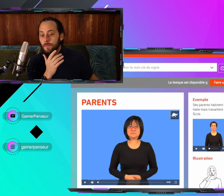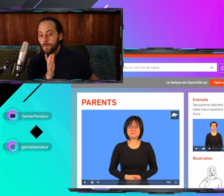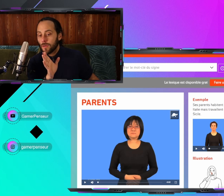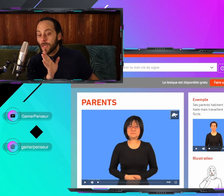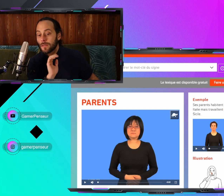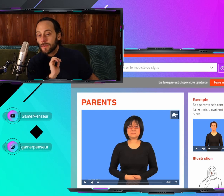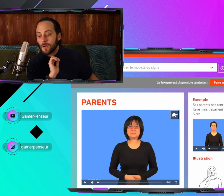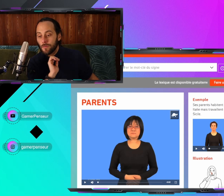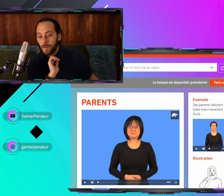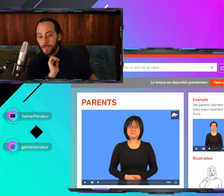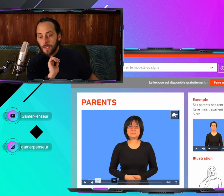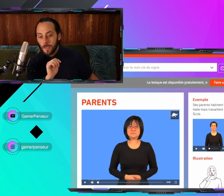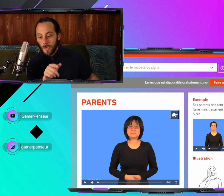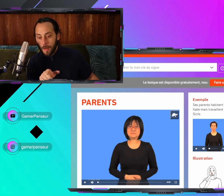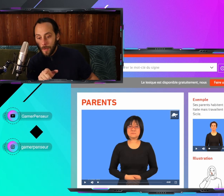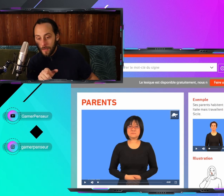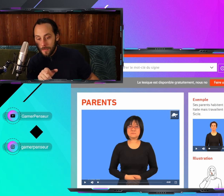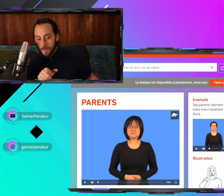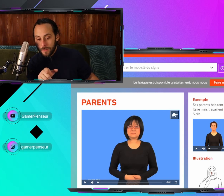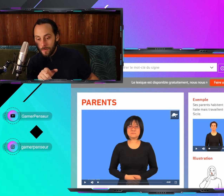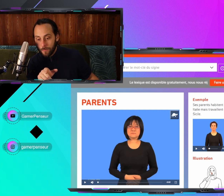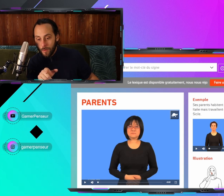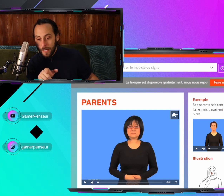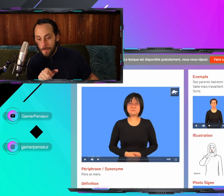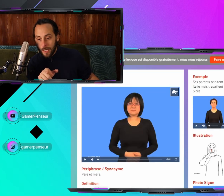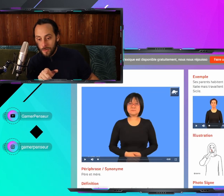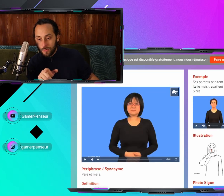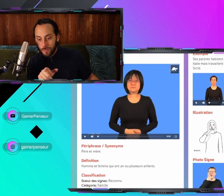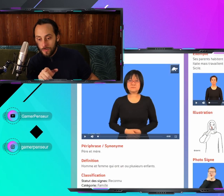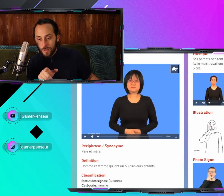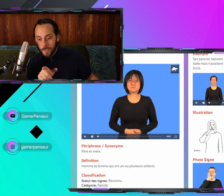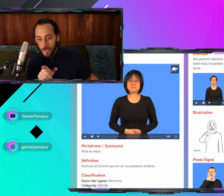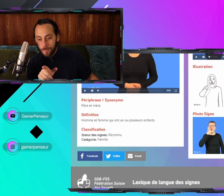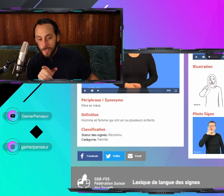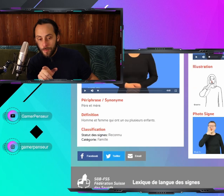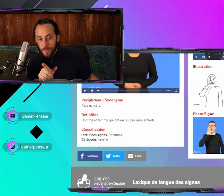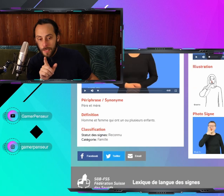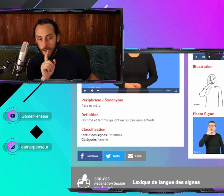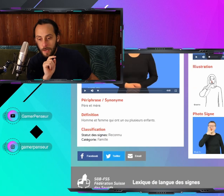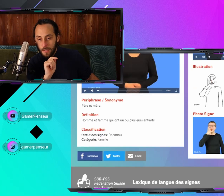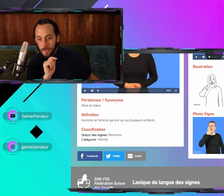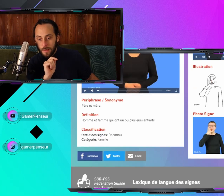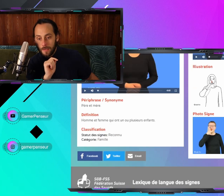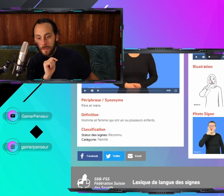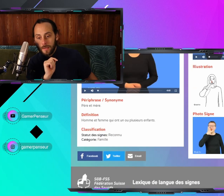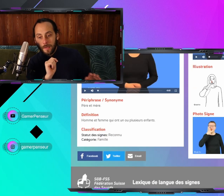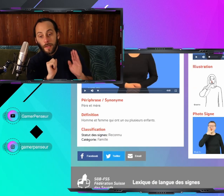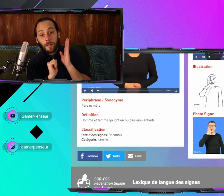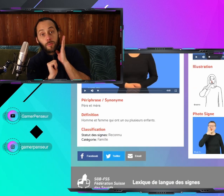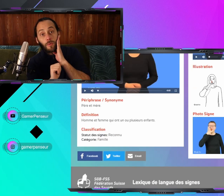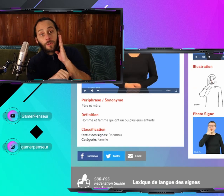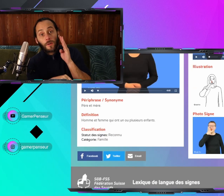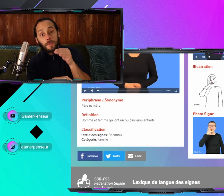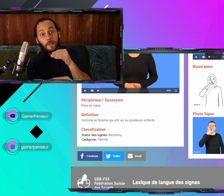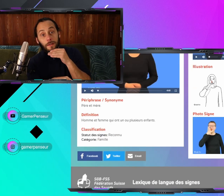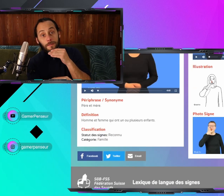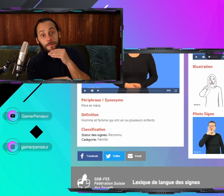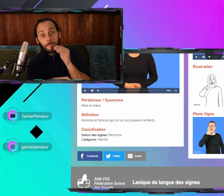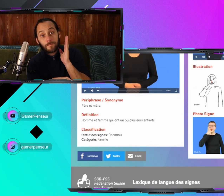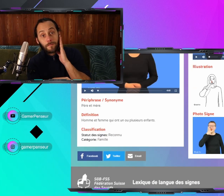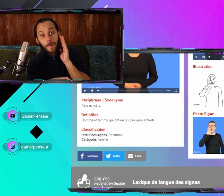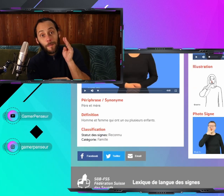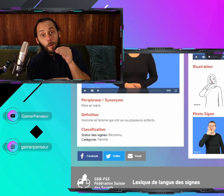Alors, on va voir dans quel sens elle le fait. Ah ben, si on voit l'image en dessous, je sais que c'est un petit peu petit là. Là, il le montre comme ça.